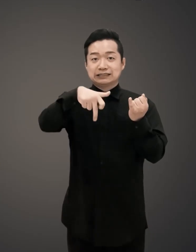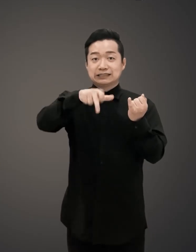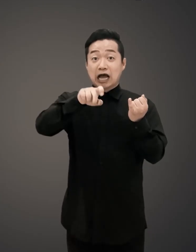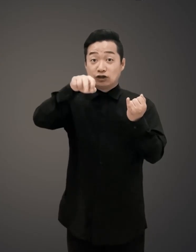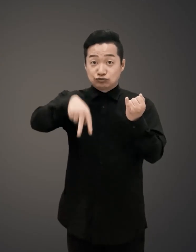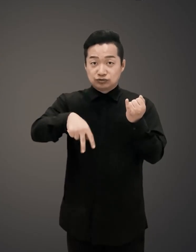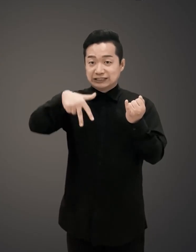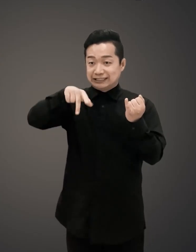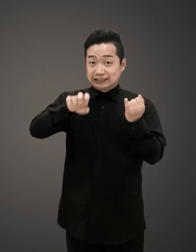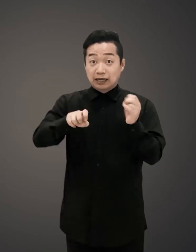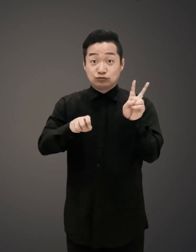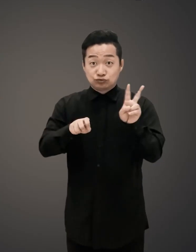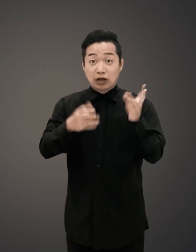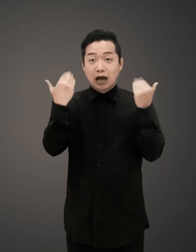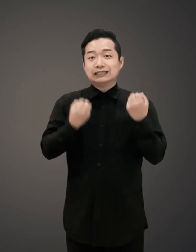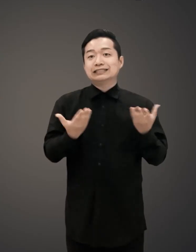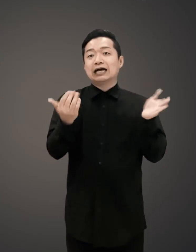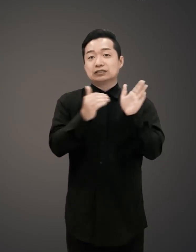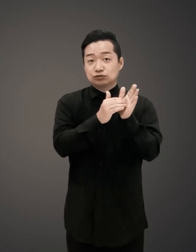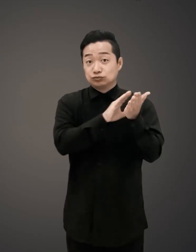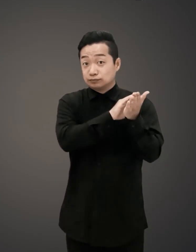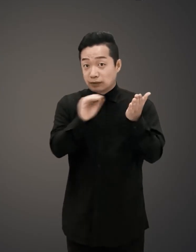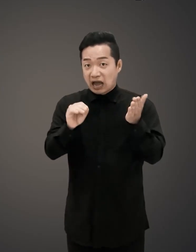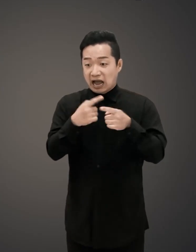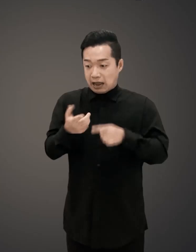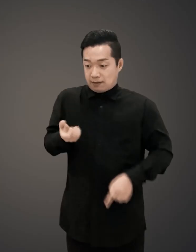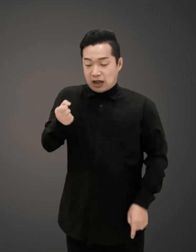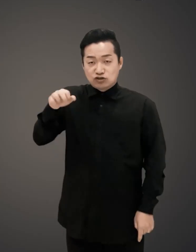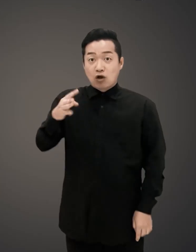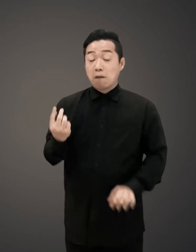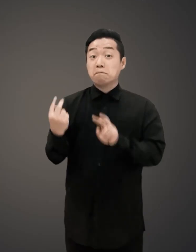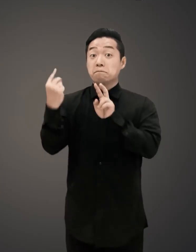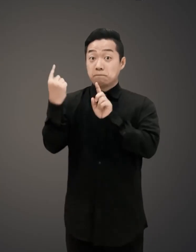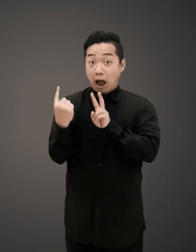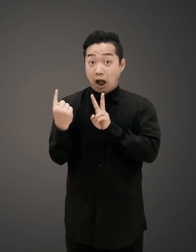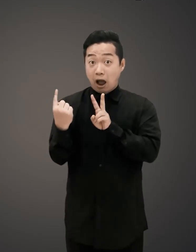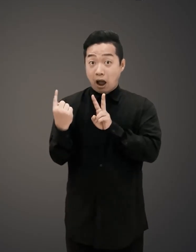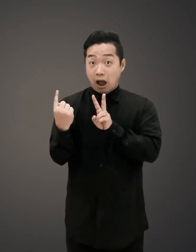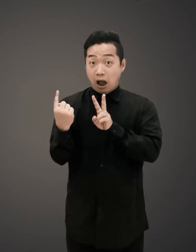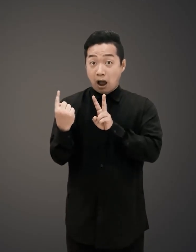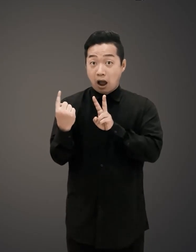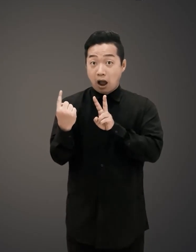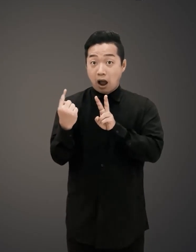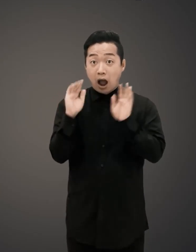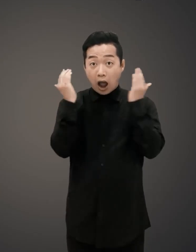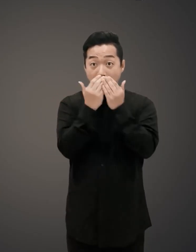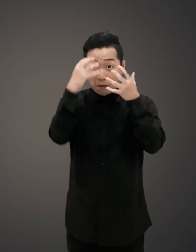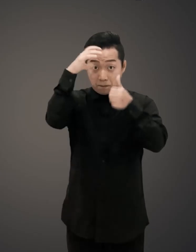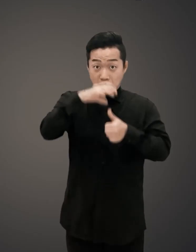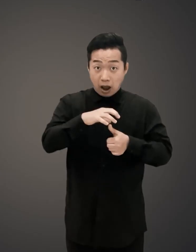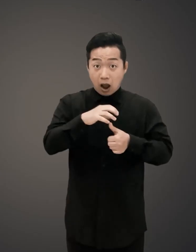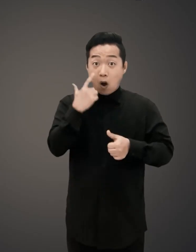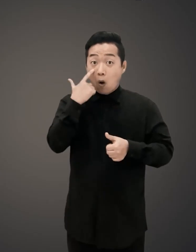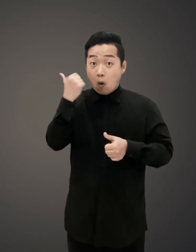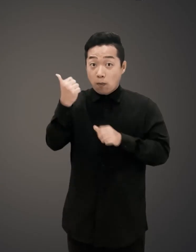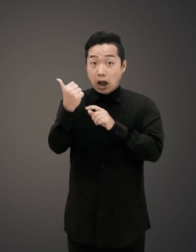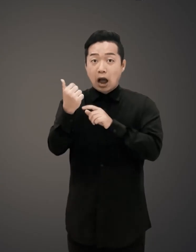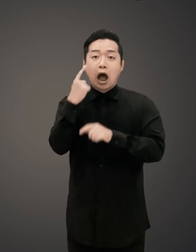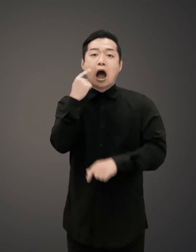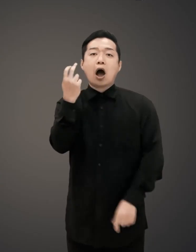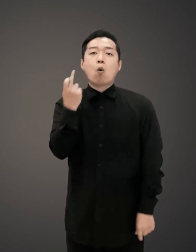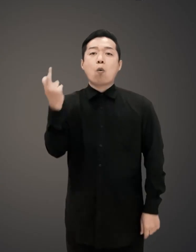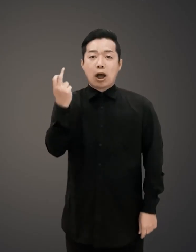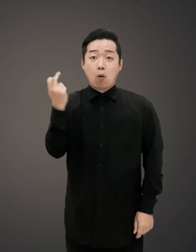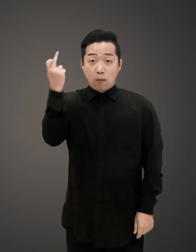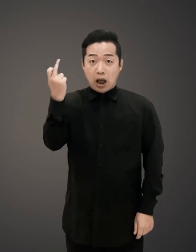학교 축제에서 돌아가던 길에 칼을 든 유월과 마주쳤다. 스카웃은 할로윈 복장에 갇힌 채 오빠 잼이 비명을